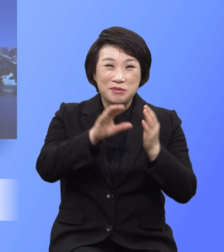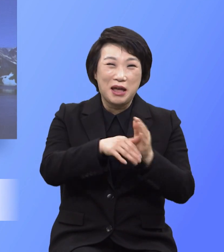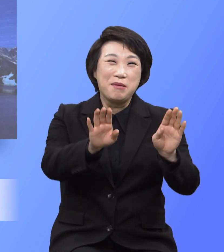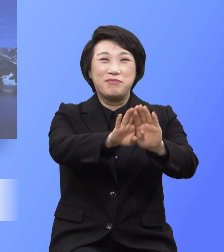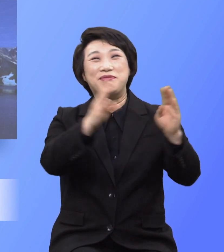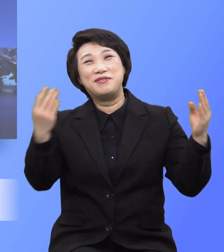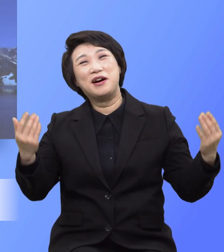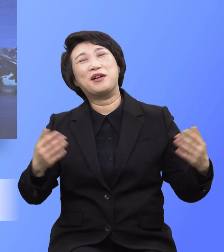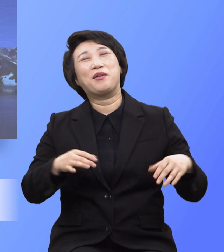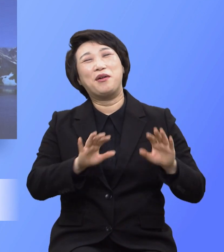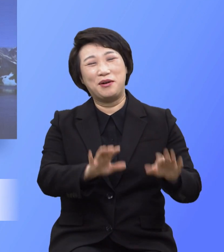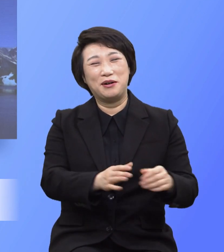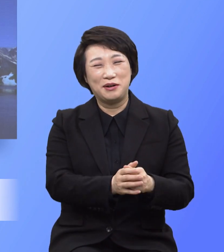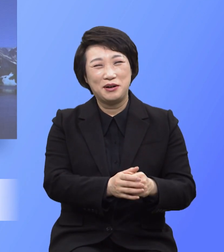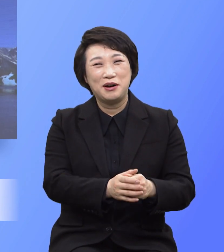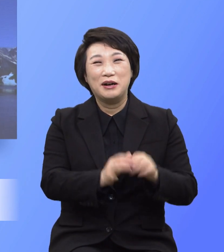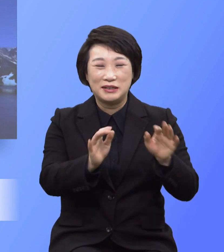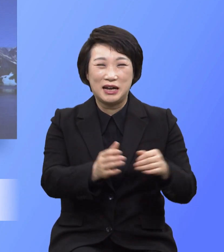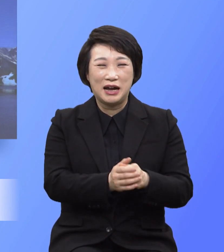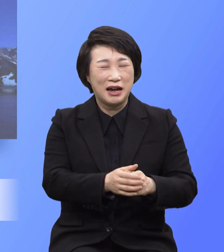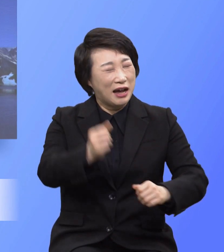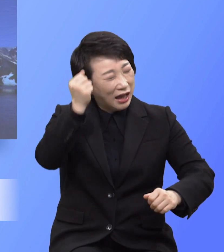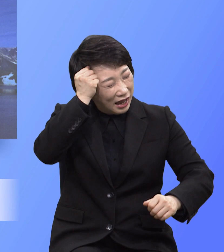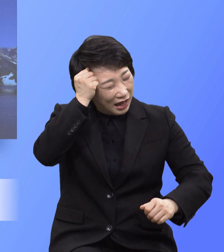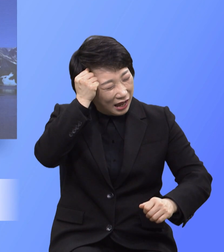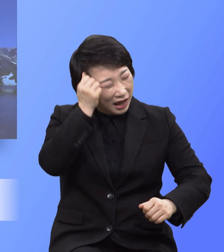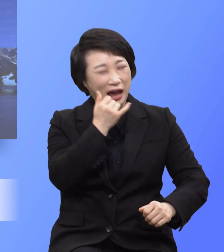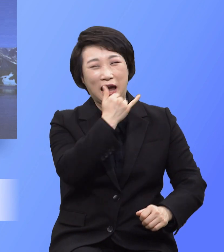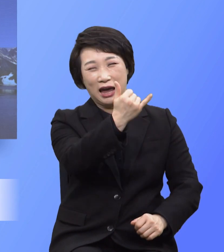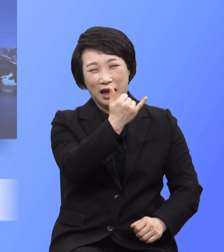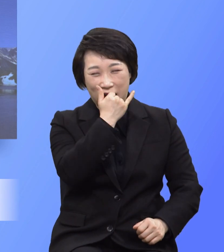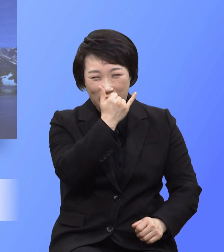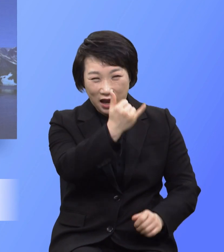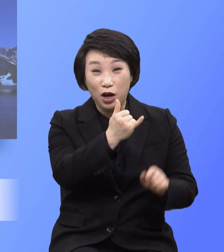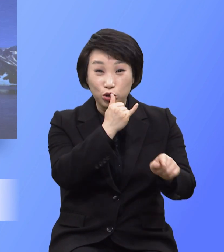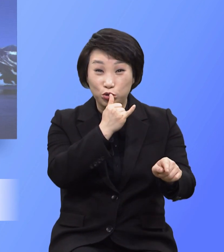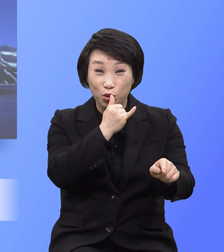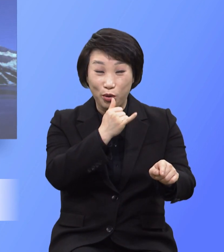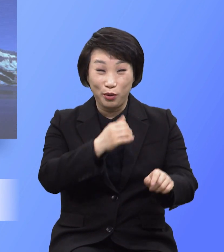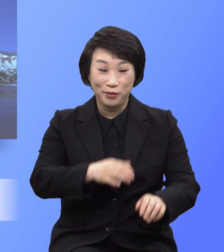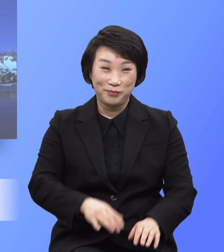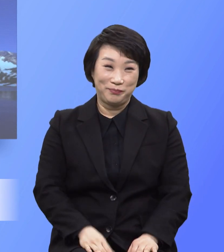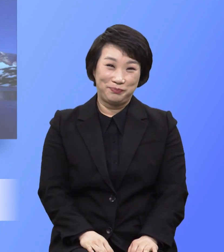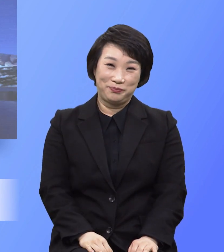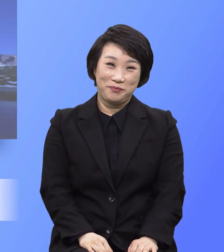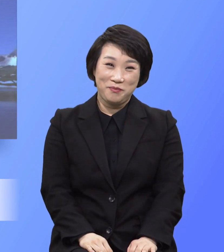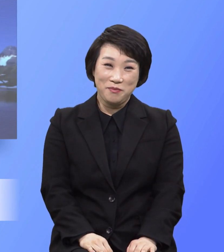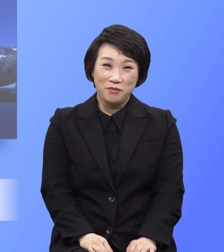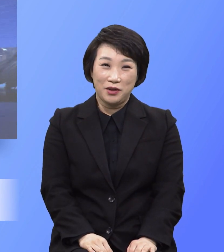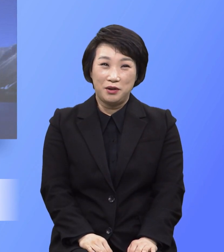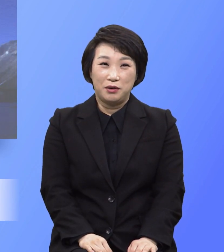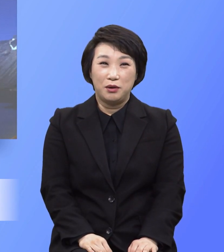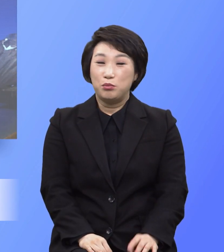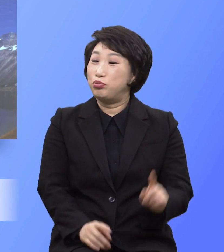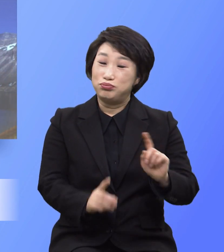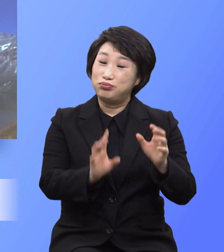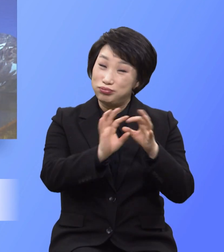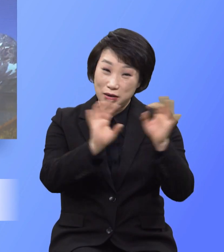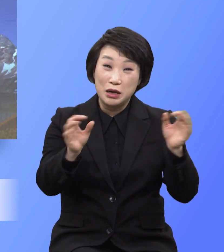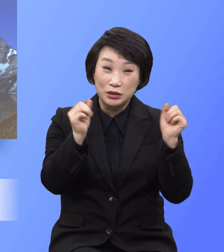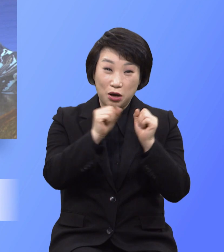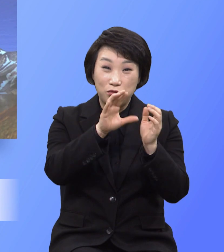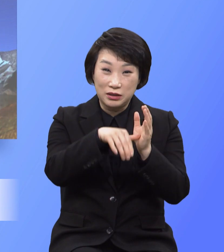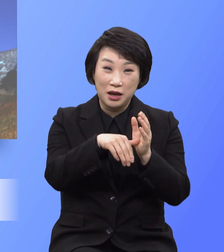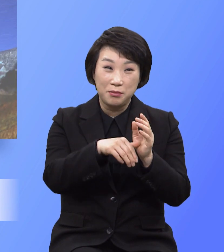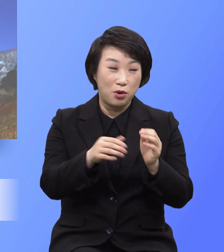문 열어놓고 그냥 문주박에다 머리 베고 들어넣어서 낮잠 자고 그냥